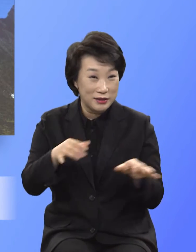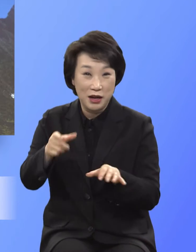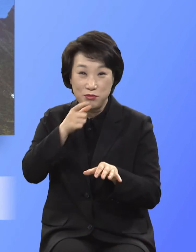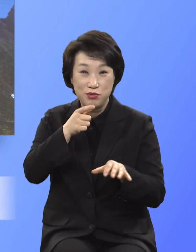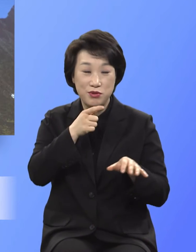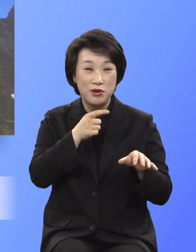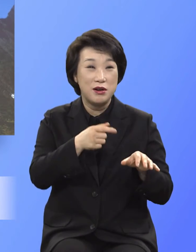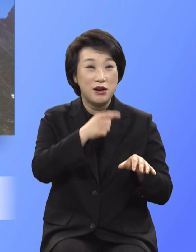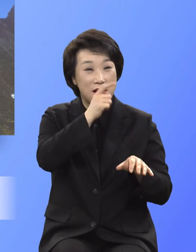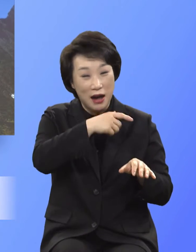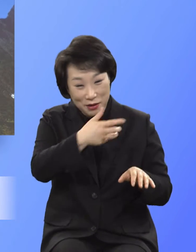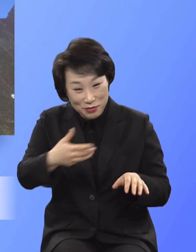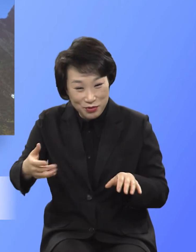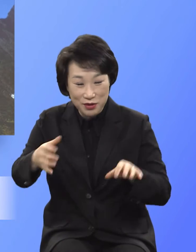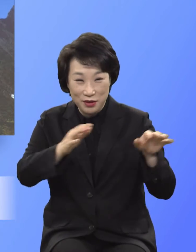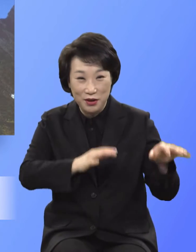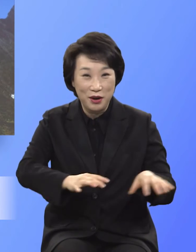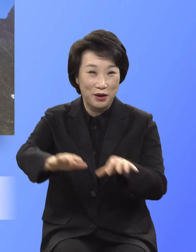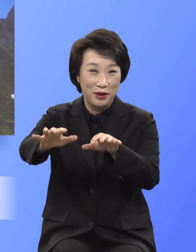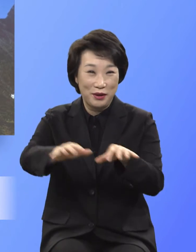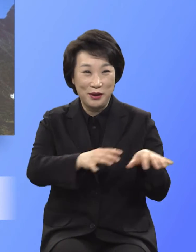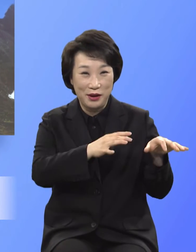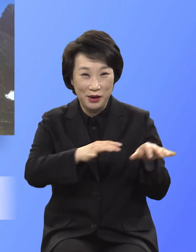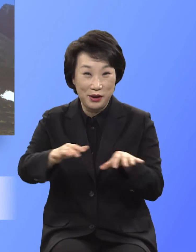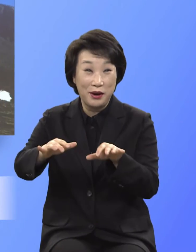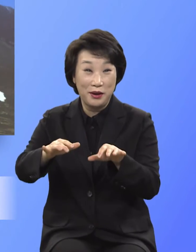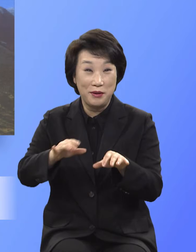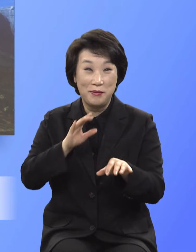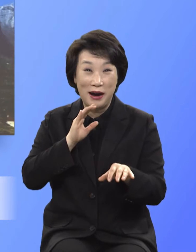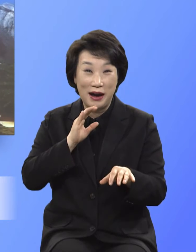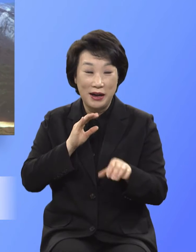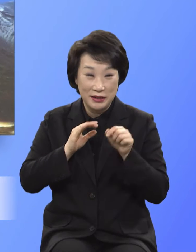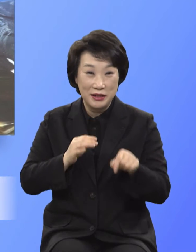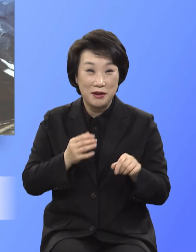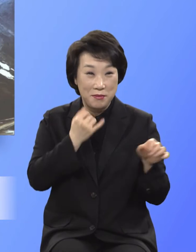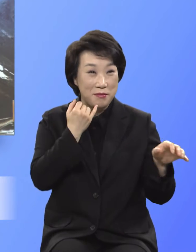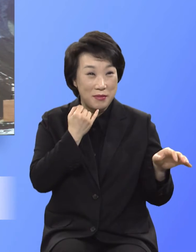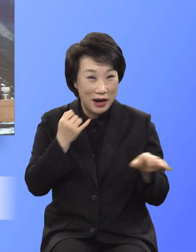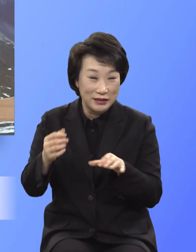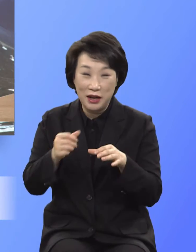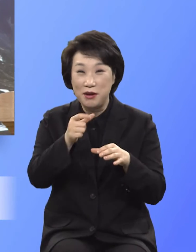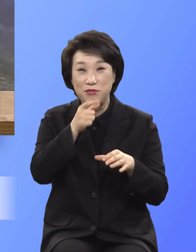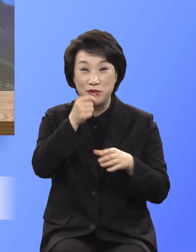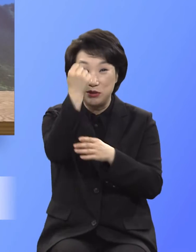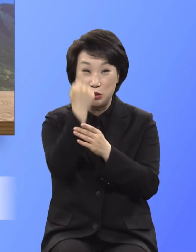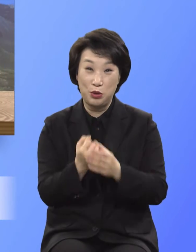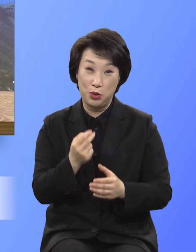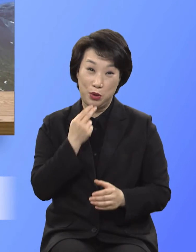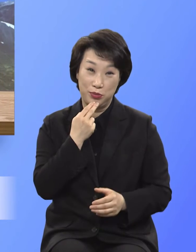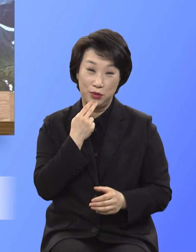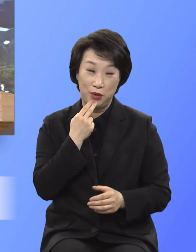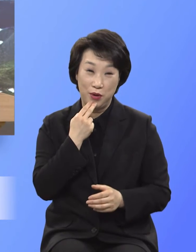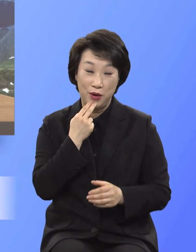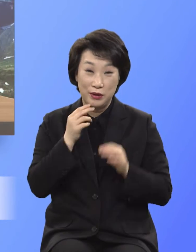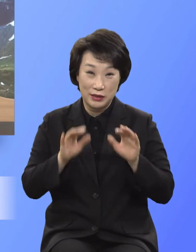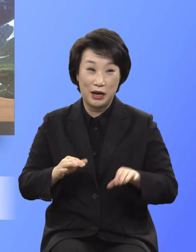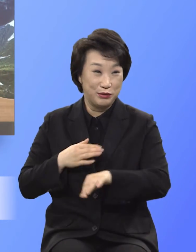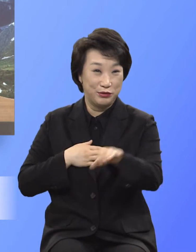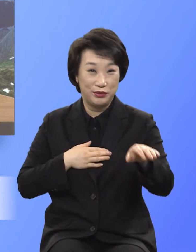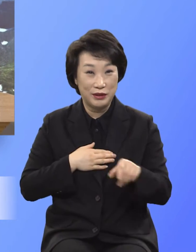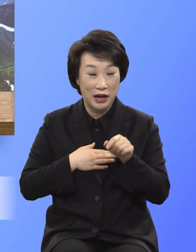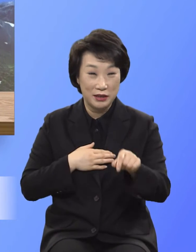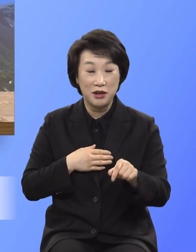바닷물, 강물들이 움직여 속까지 움직이면서 그것들이 썩지 않도록 만들어서